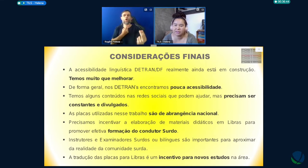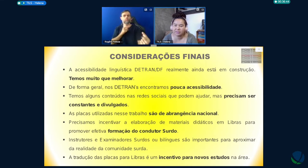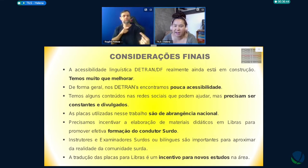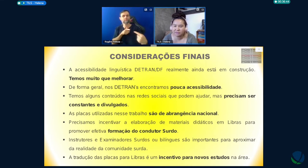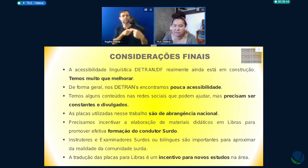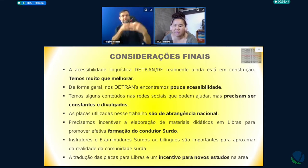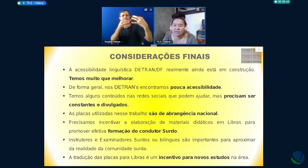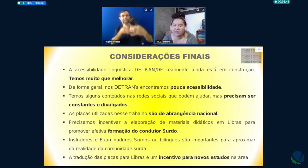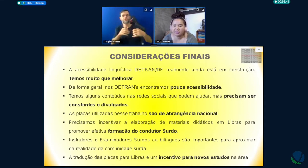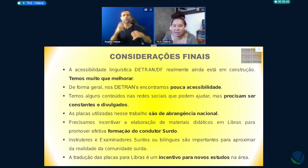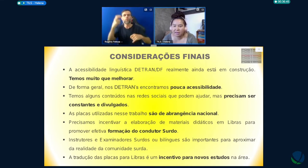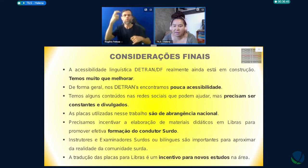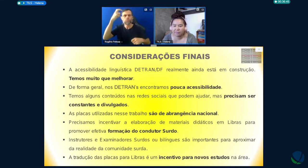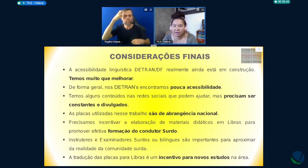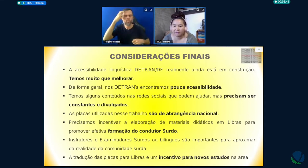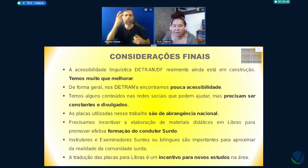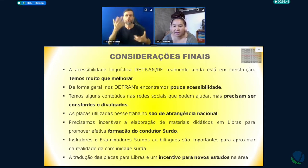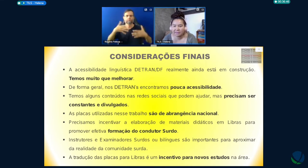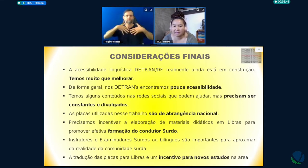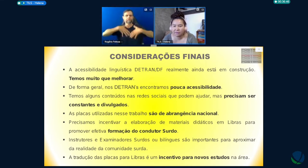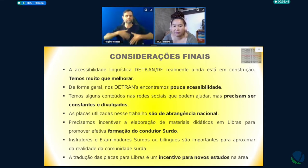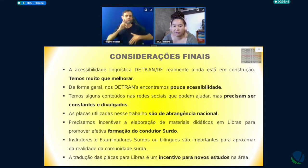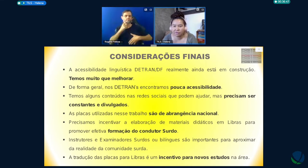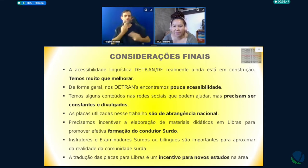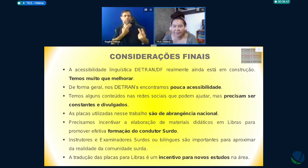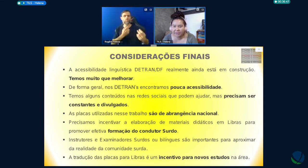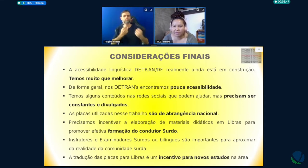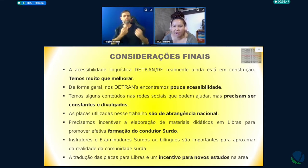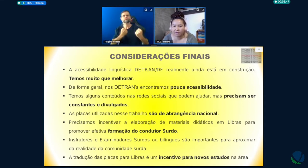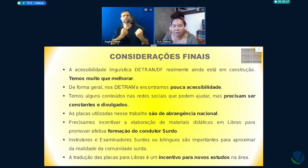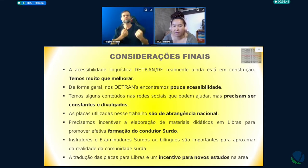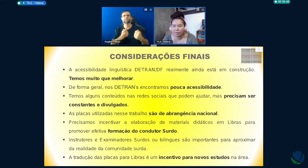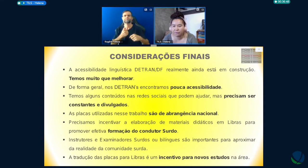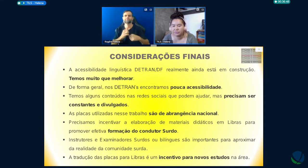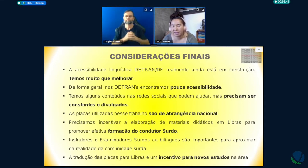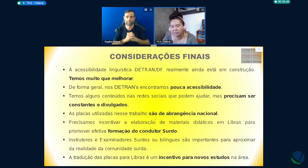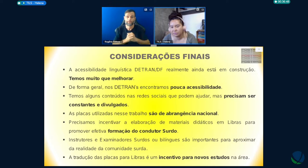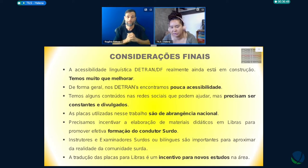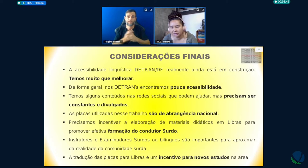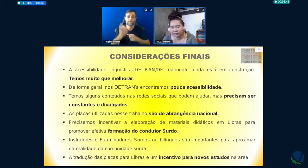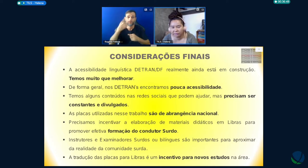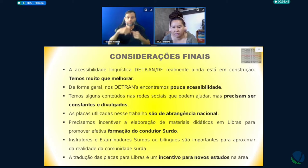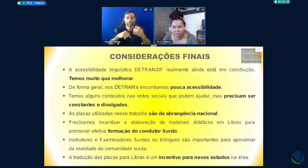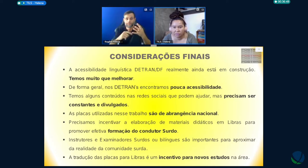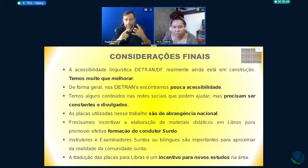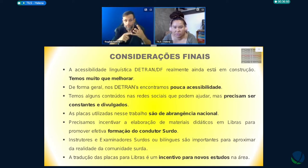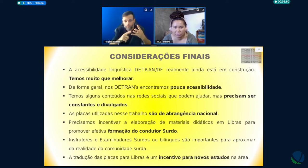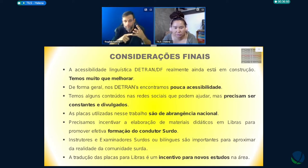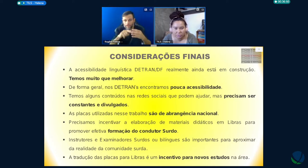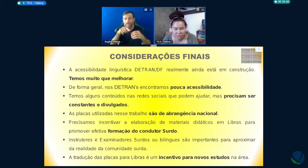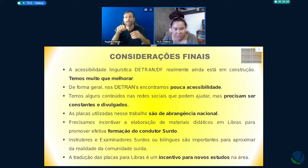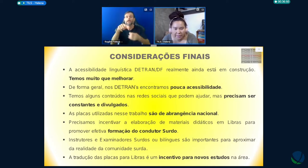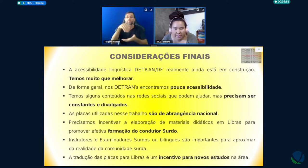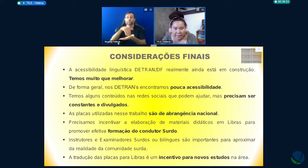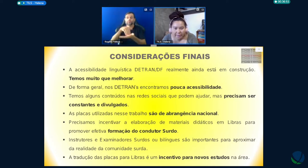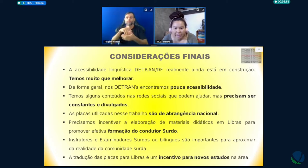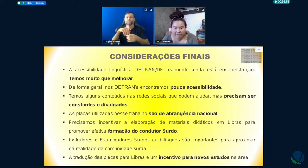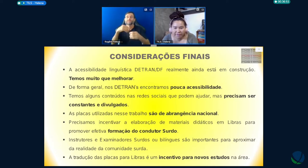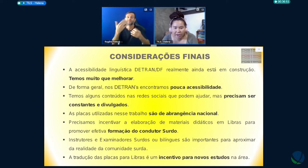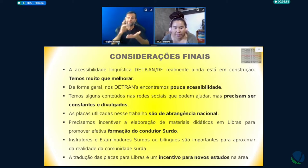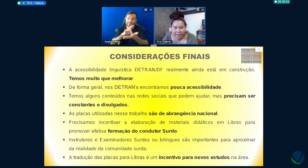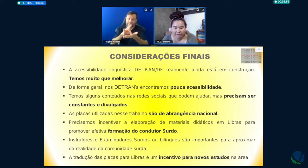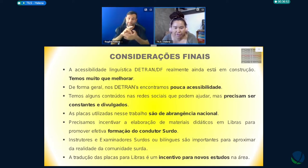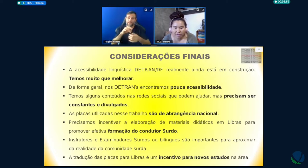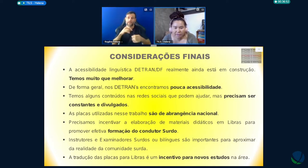ser contratados e ter uma relação de igual para igual com os alunos e futuros condutores surdos.